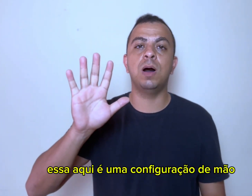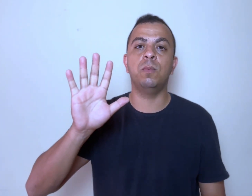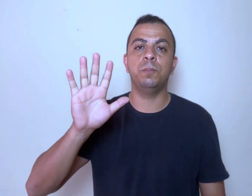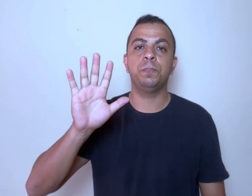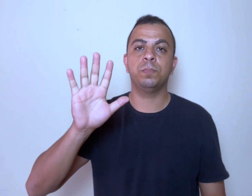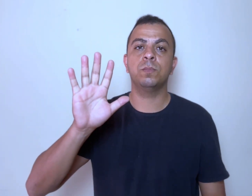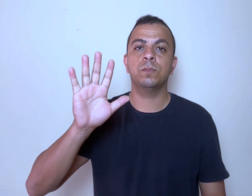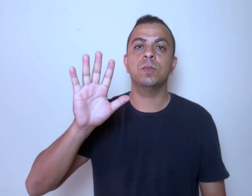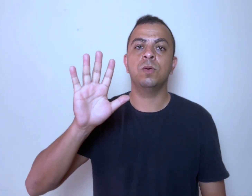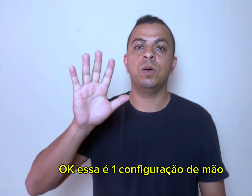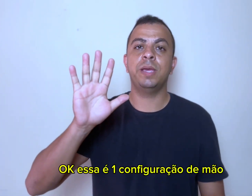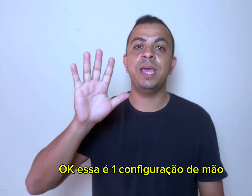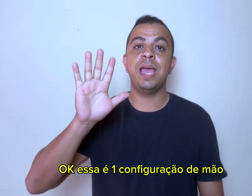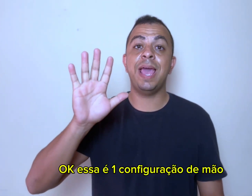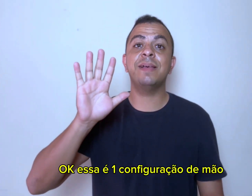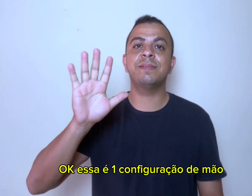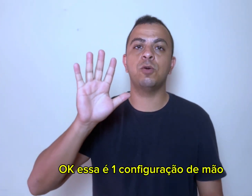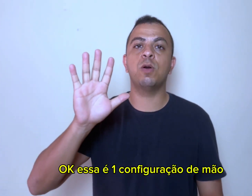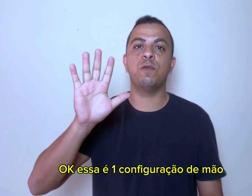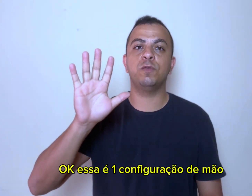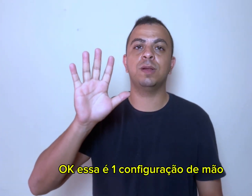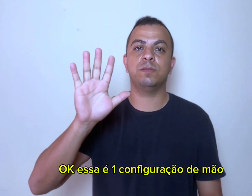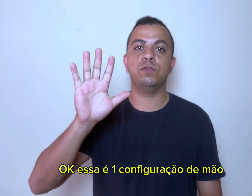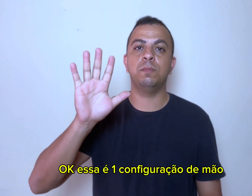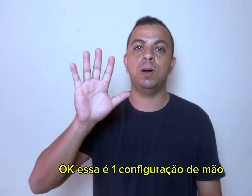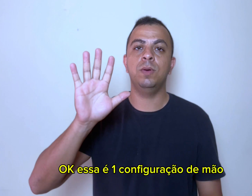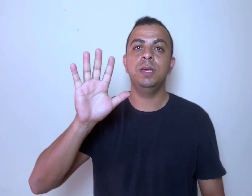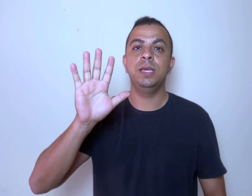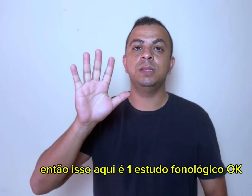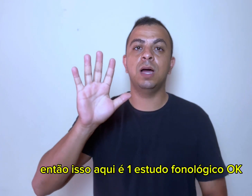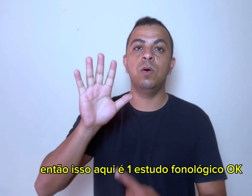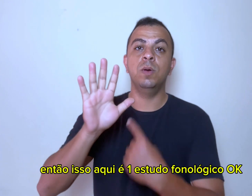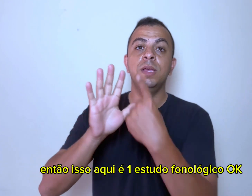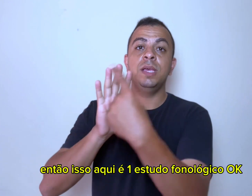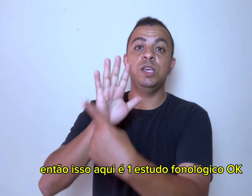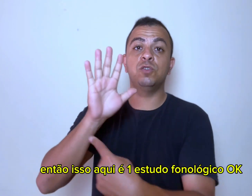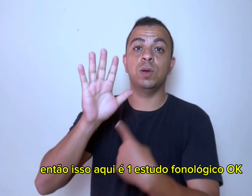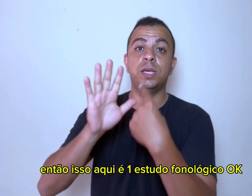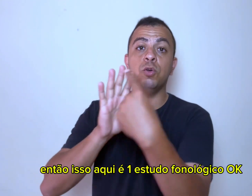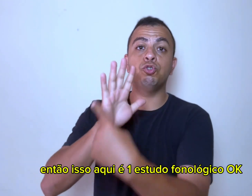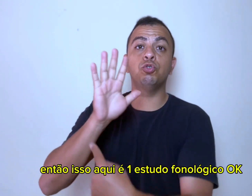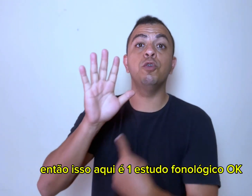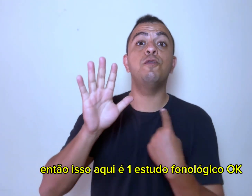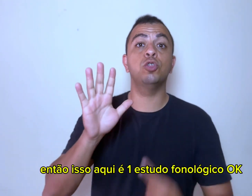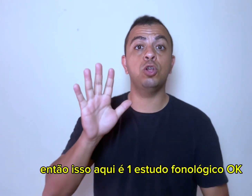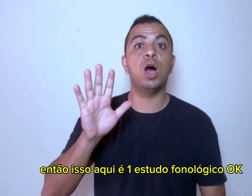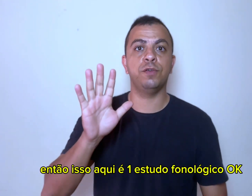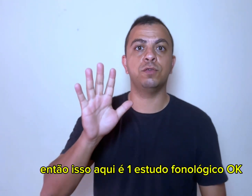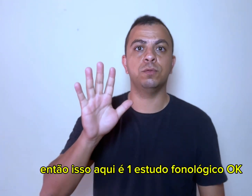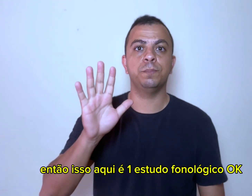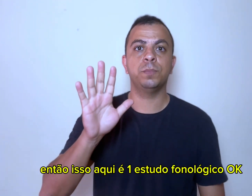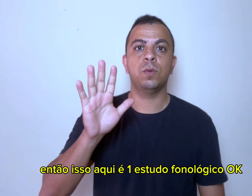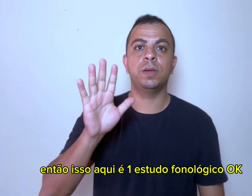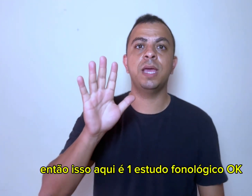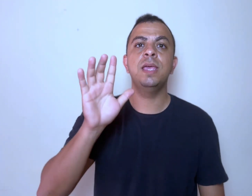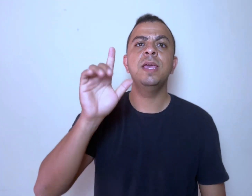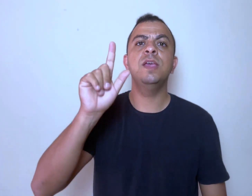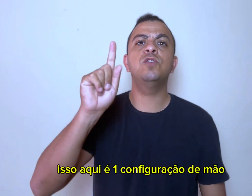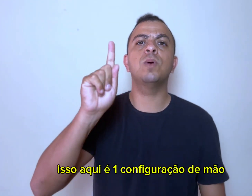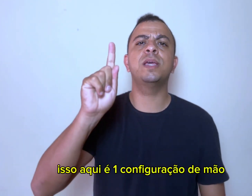mão, ok? Essa é uma configuração de mão. Então, isso aqui é um estudo fonológico, ok? Isso aqui